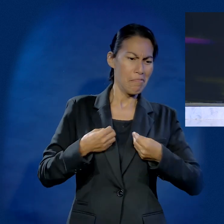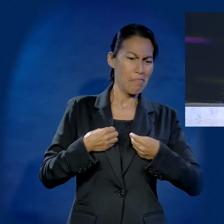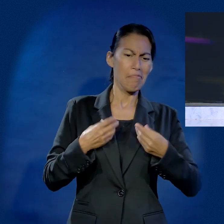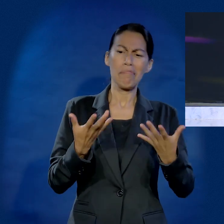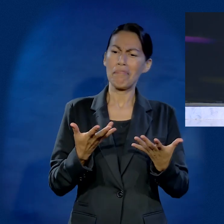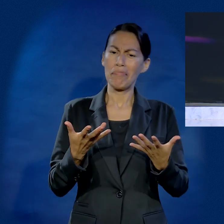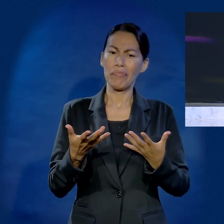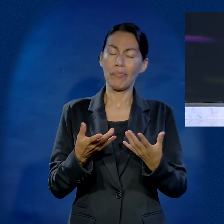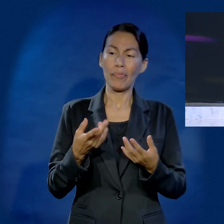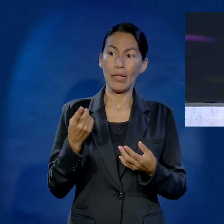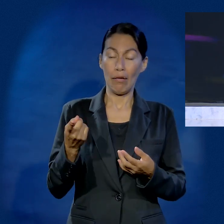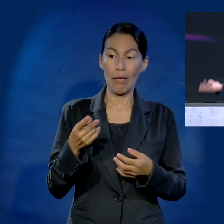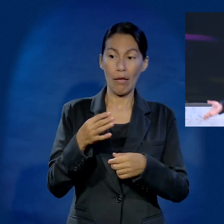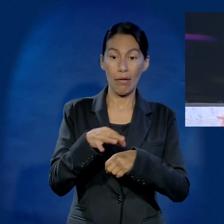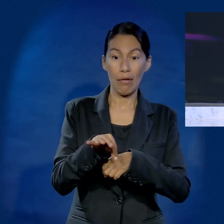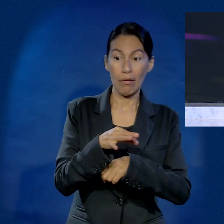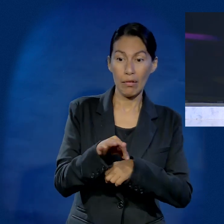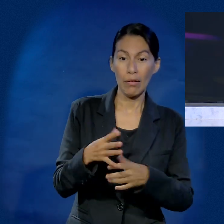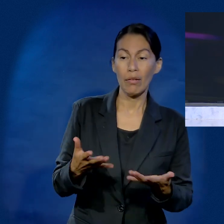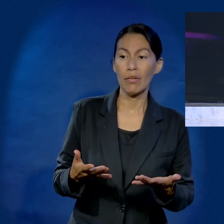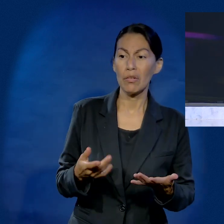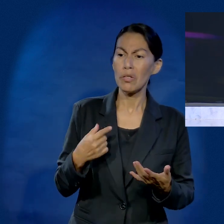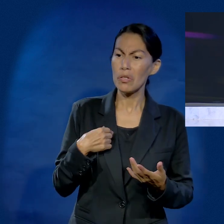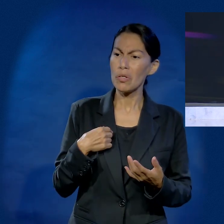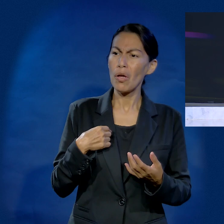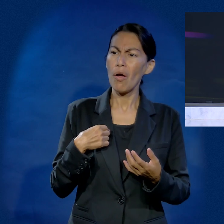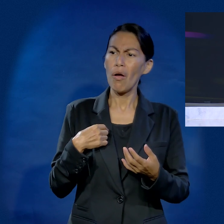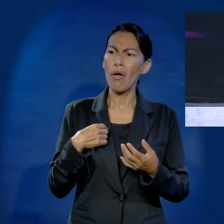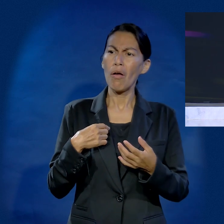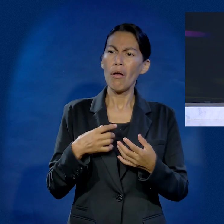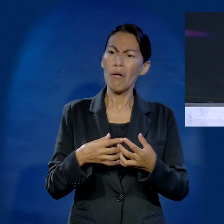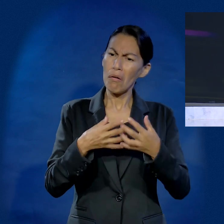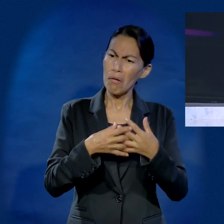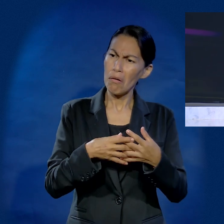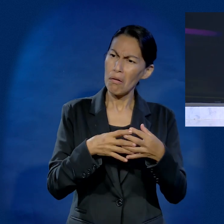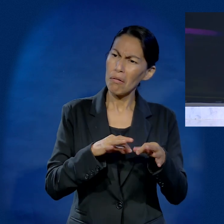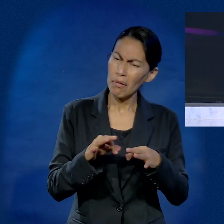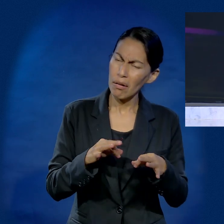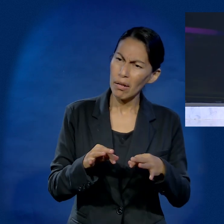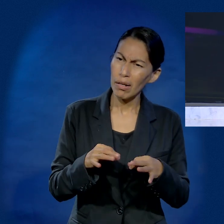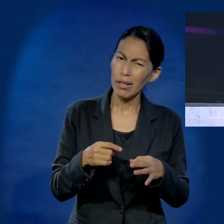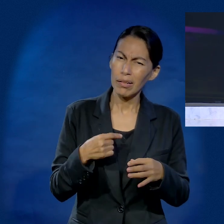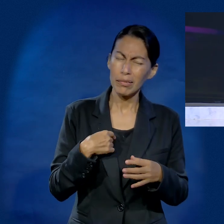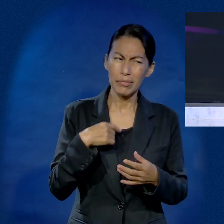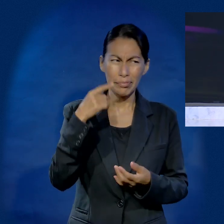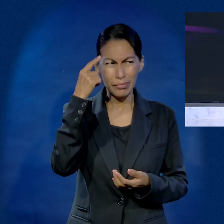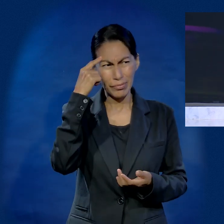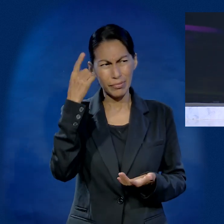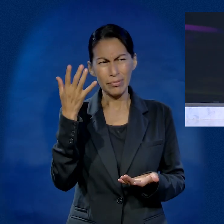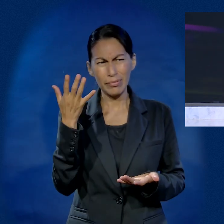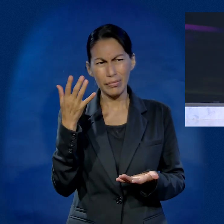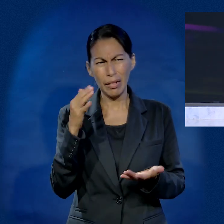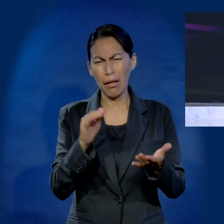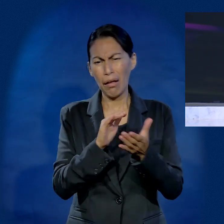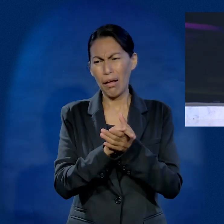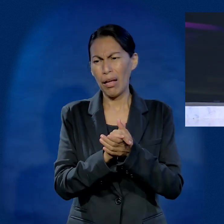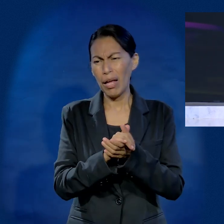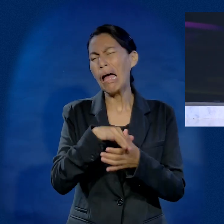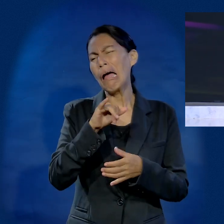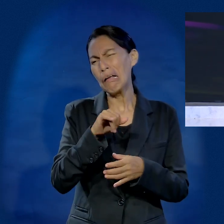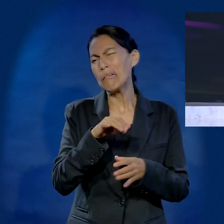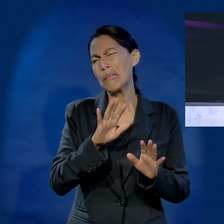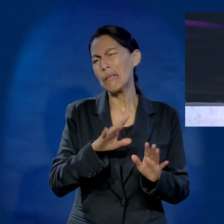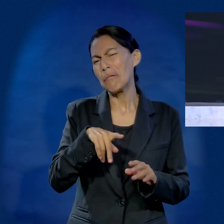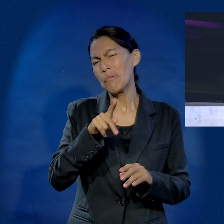veo trabajando, desarrollando mi profesión, ella es ingeniero industrial, y yo quisiera estar en la industria. Y